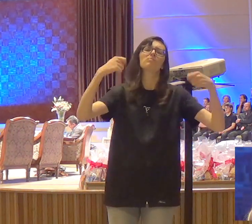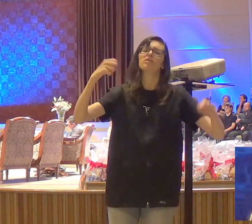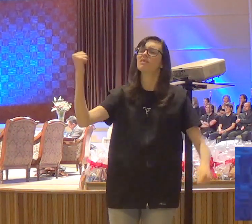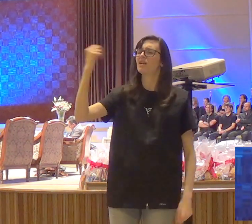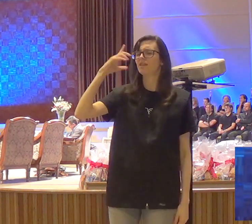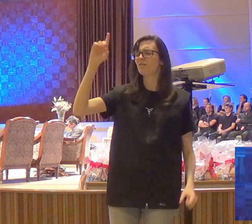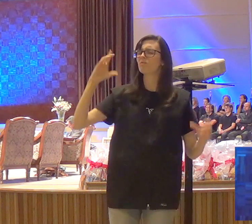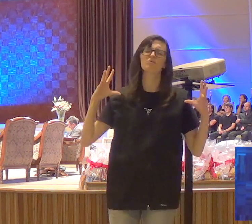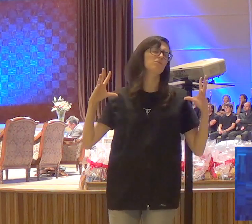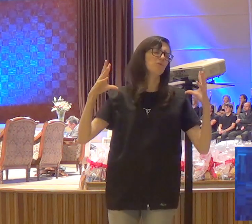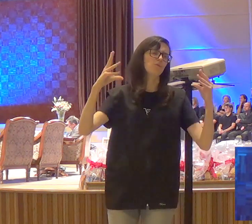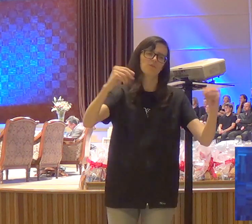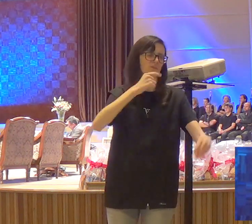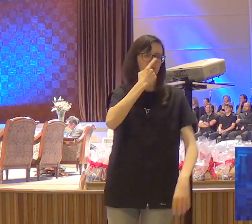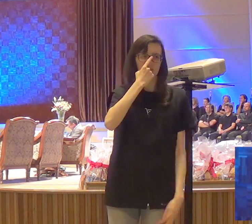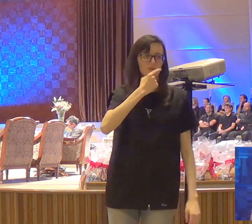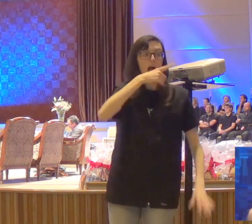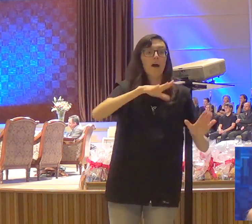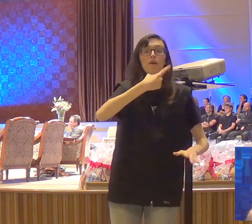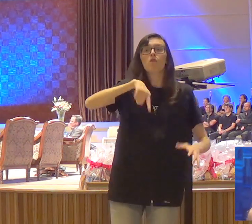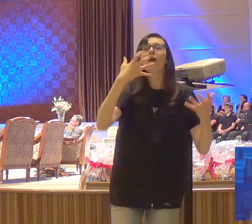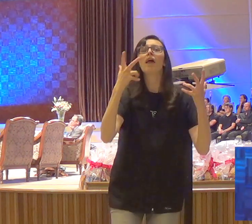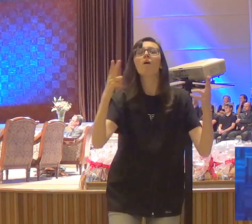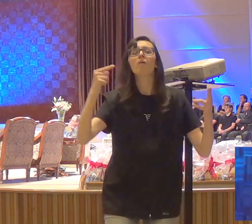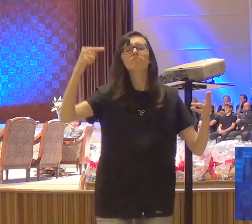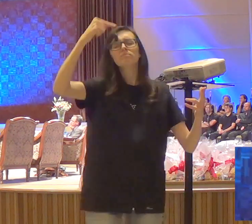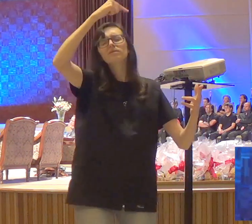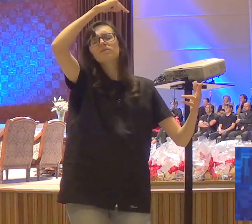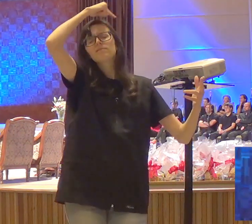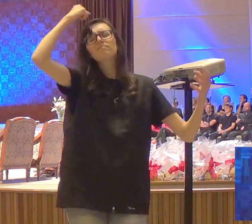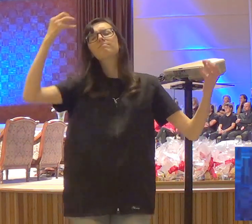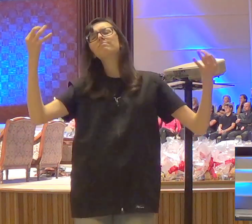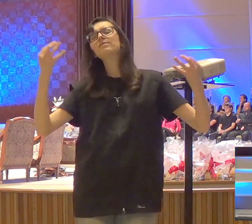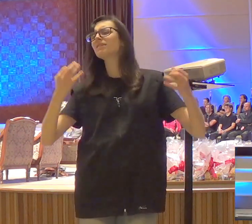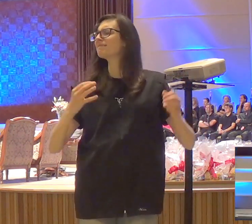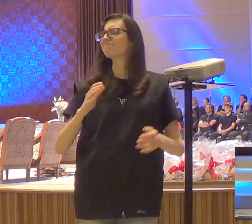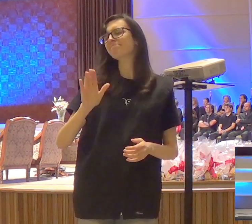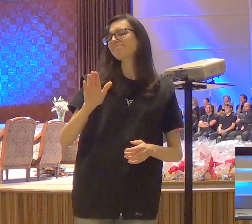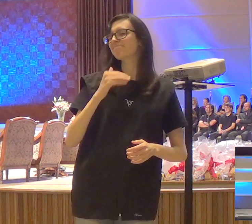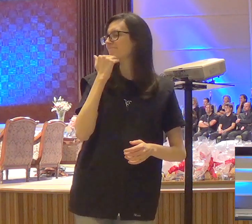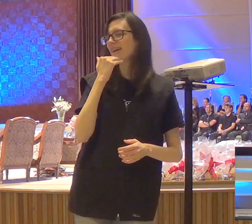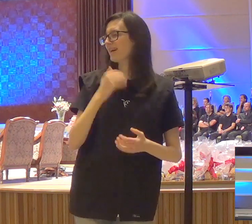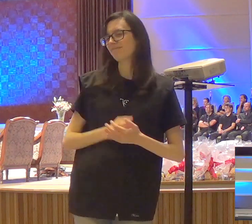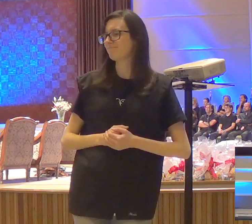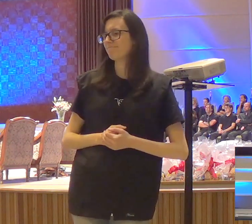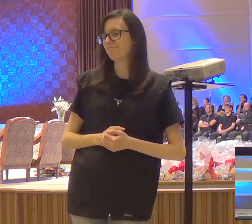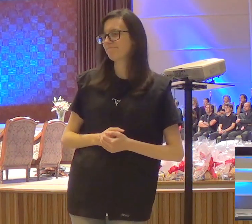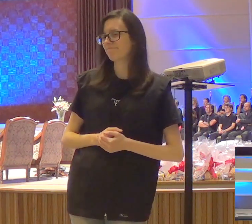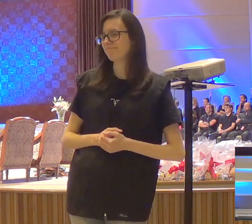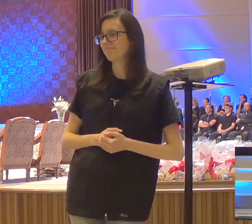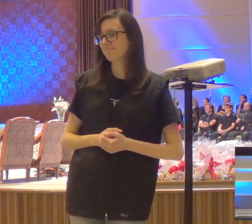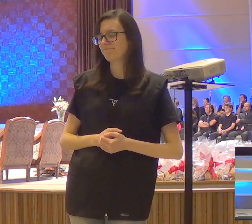And that's what I'm so passionate about. E é por isso que a Catherine é tão apaixonada. So do you believe, how many of